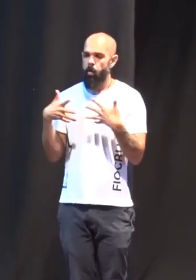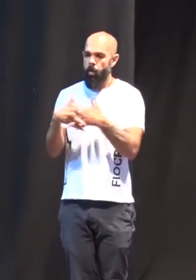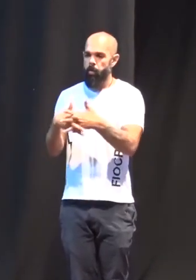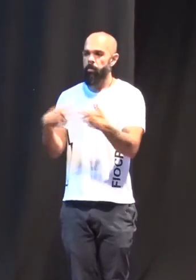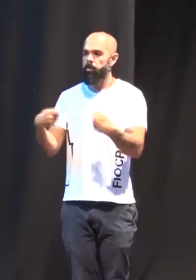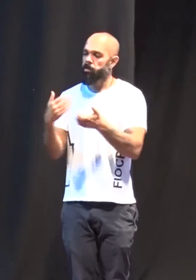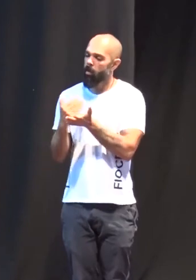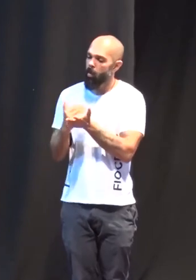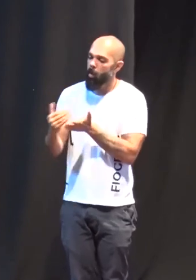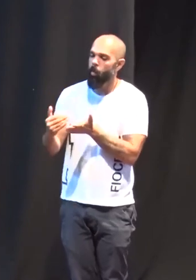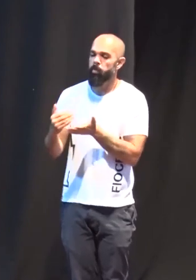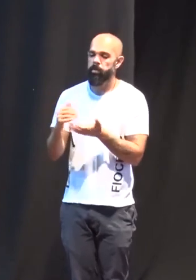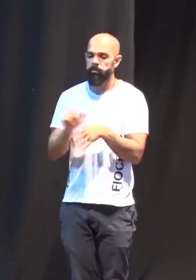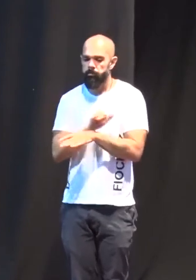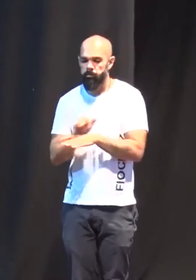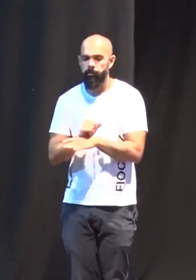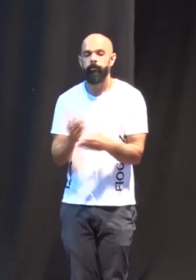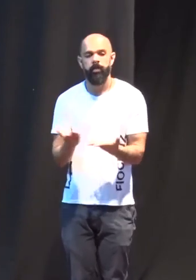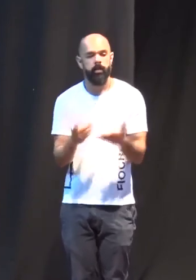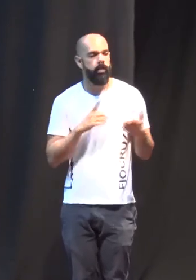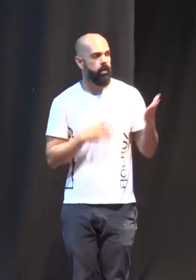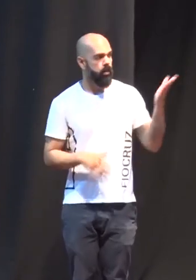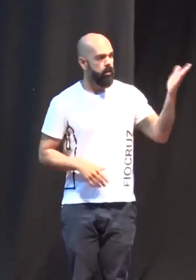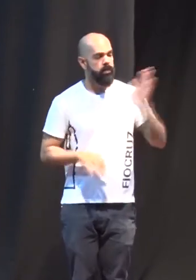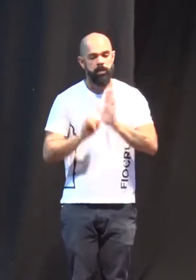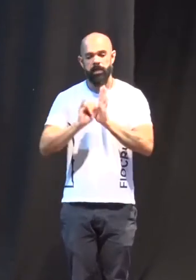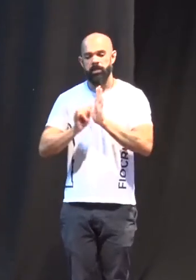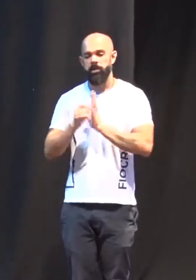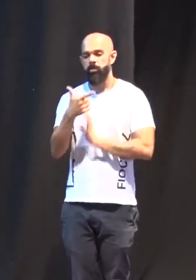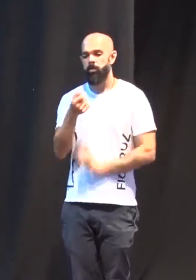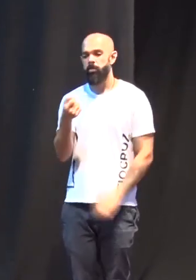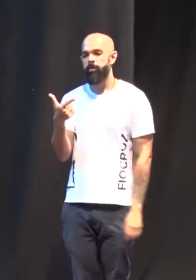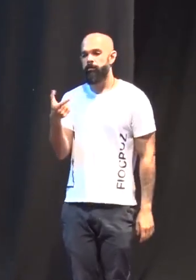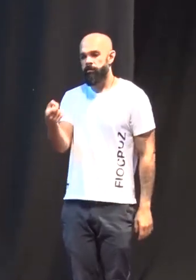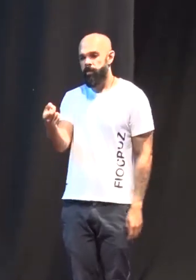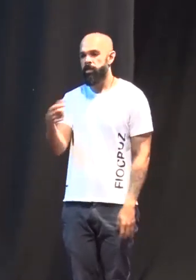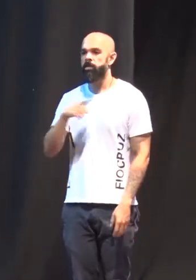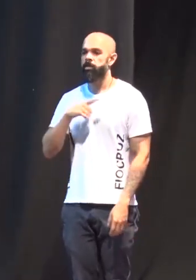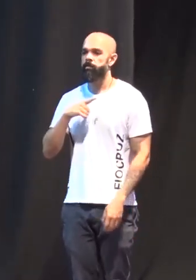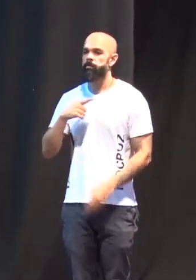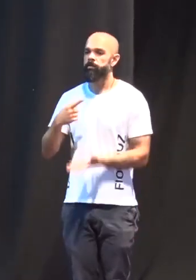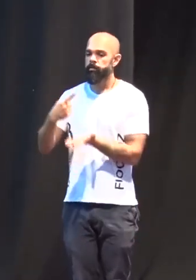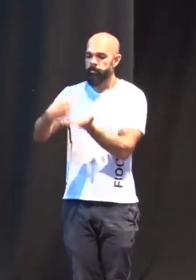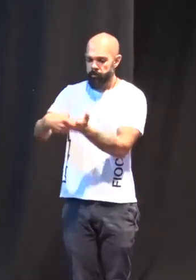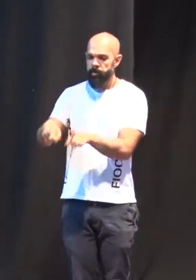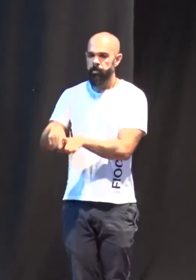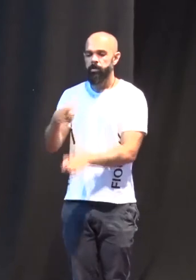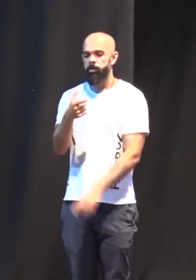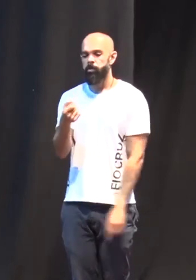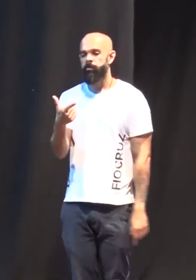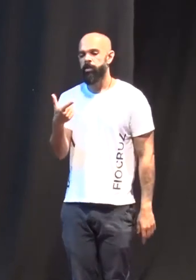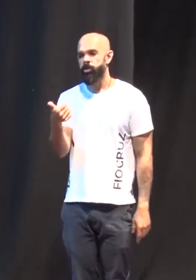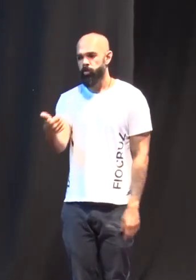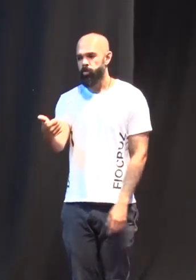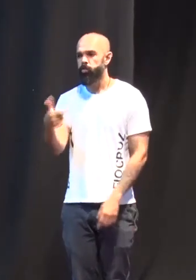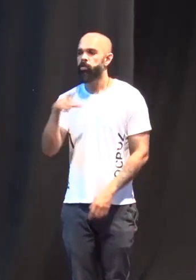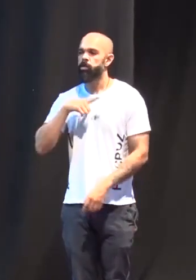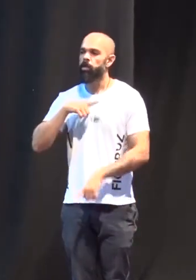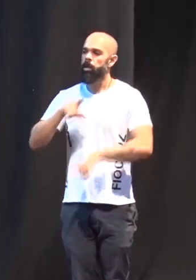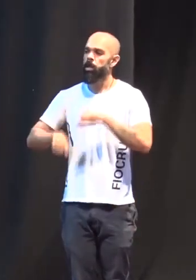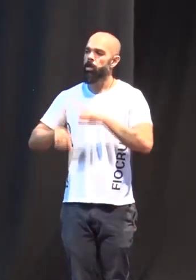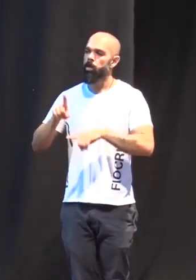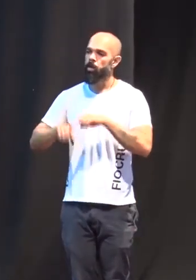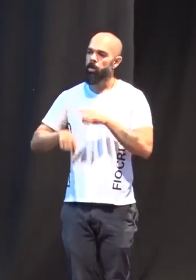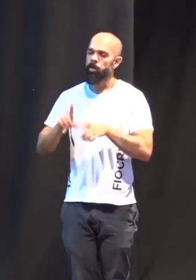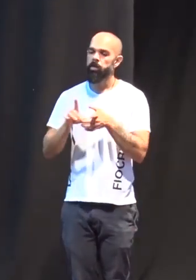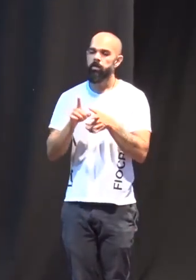gente precisava começar de algum jeito. E agora a gente já tem nesse edital, em 2020 também, já planejado para 2021, a inserção de recursos educacionais